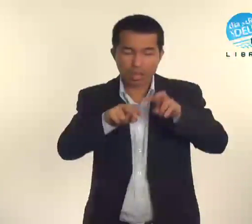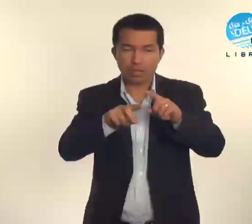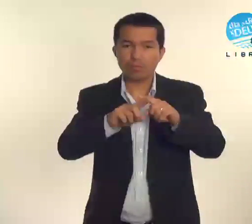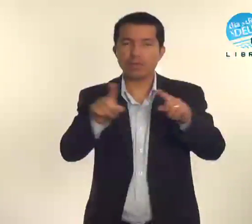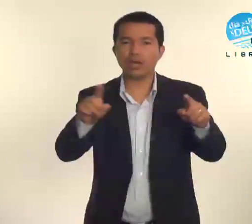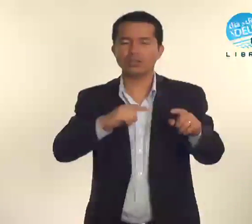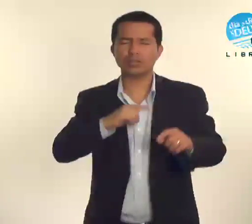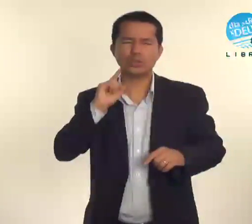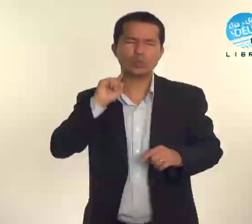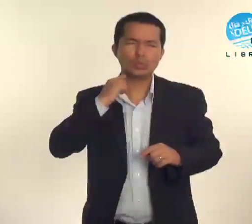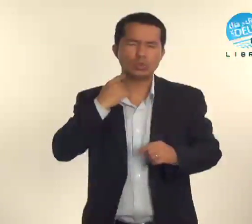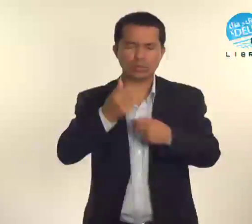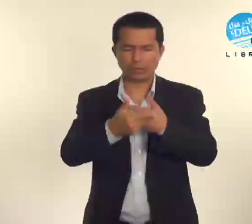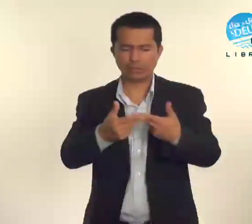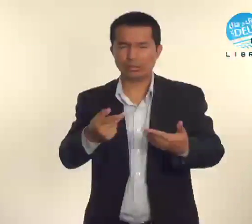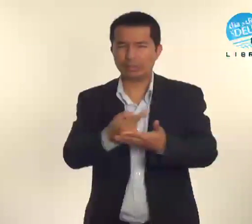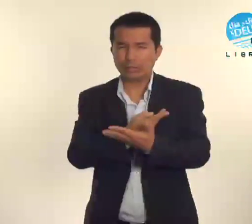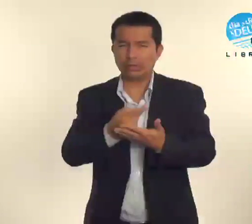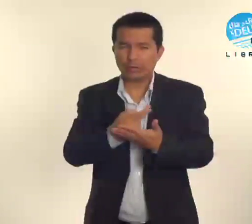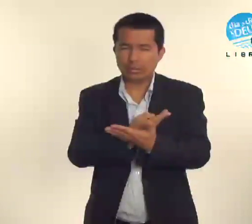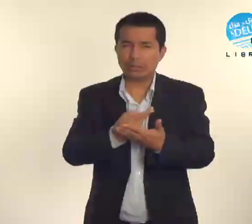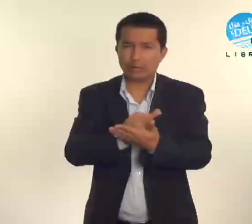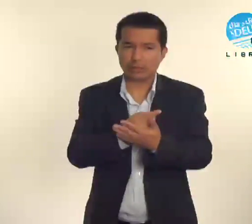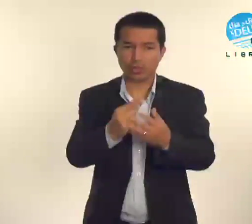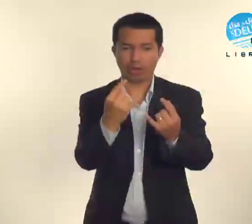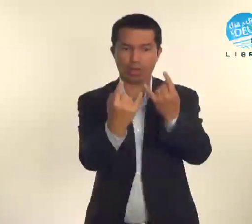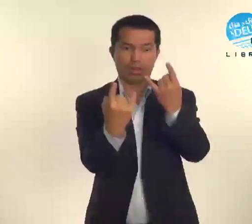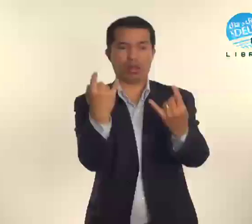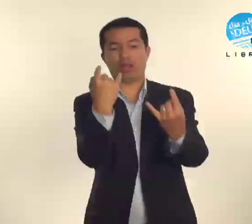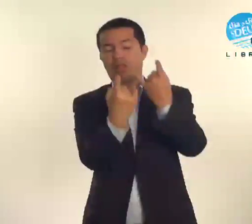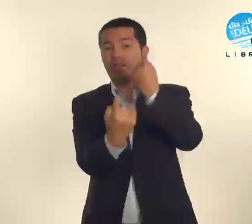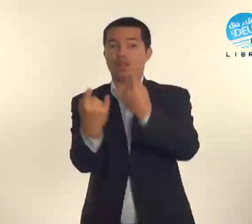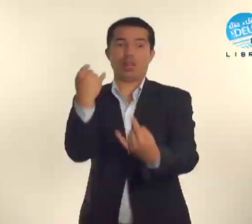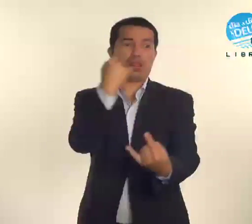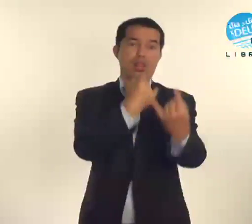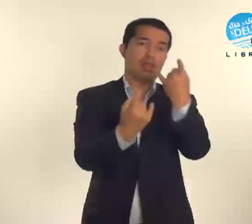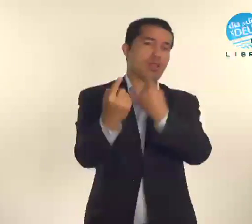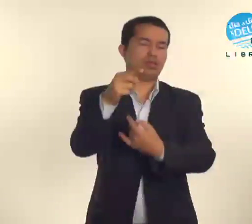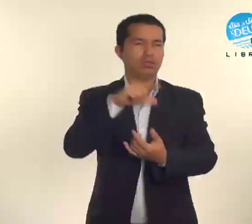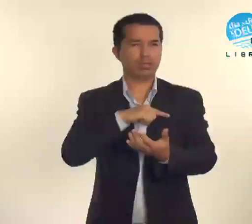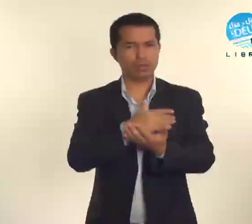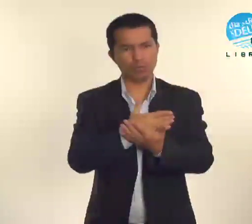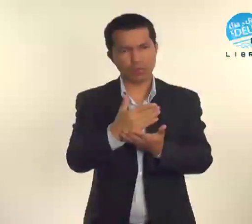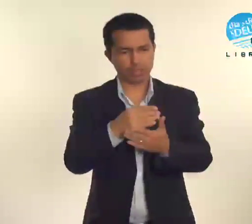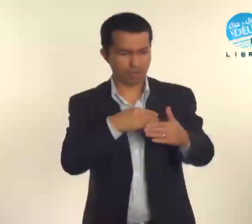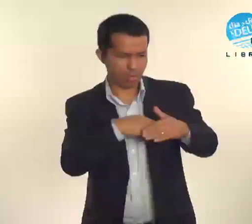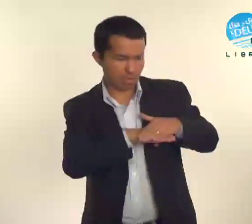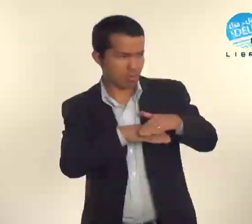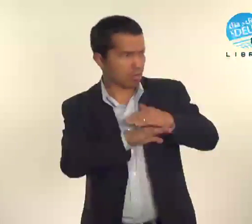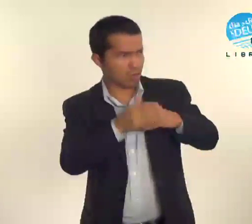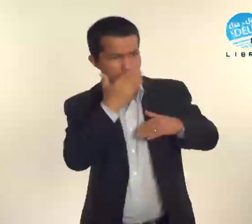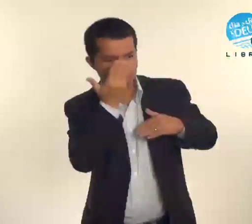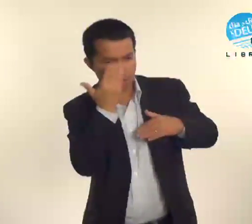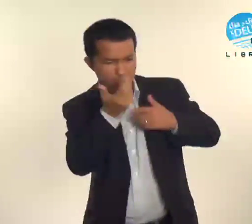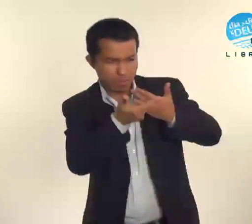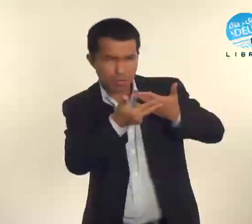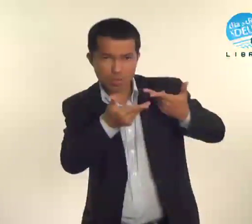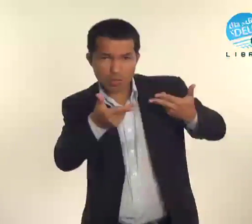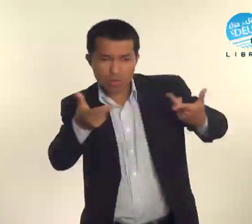Agora você começa a ver aquela sujeirada toda. E começa a entesourar aquela sujeirada toda no